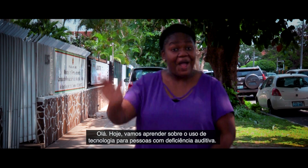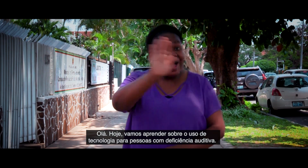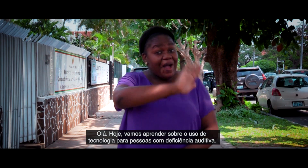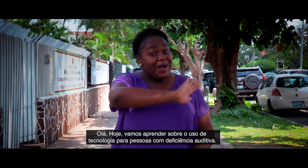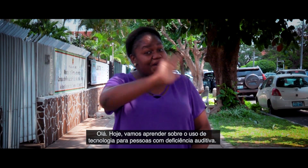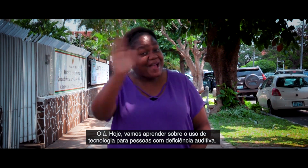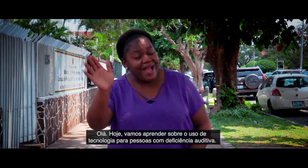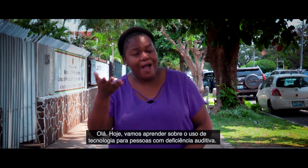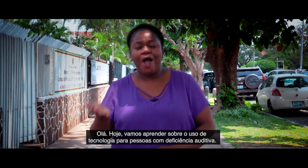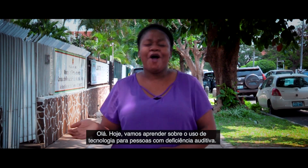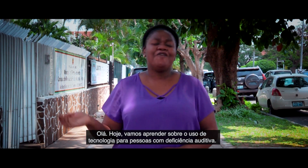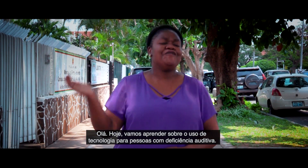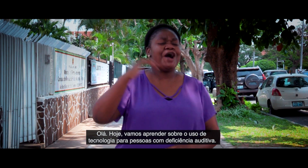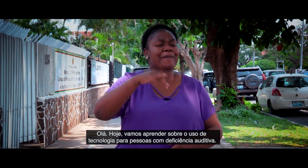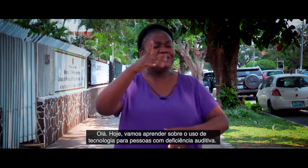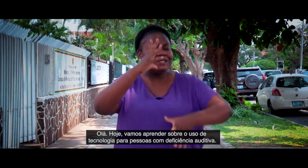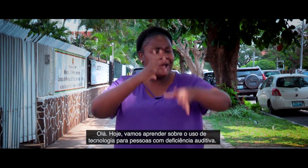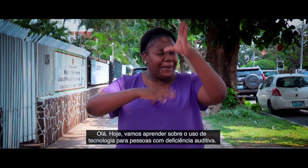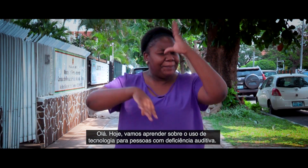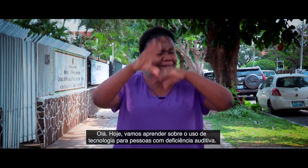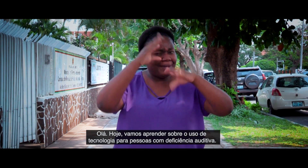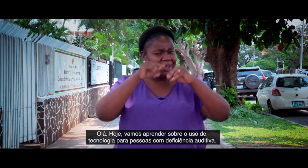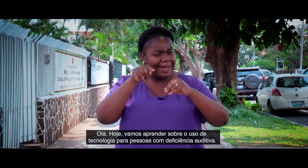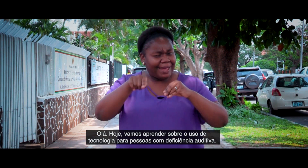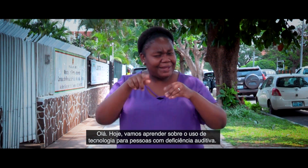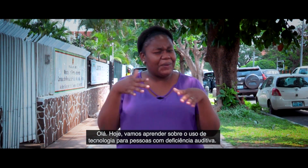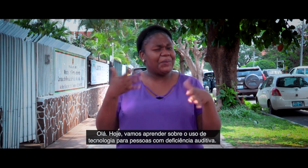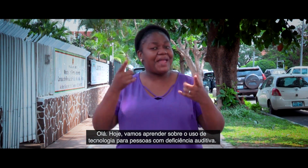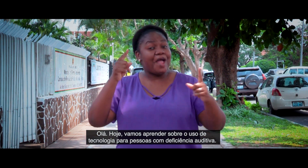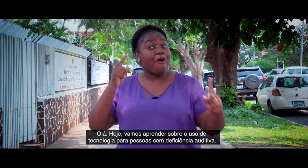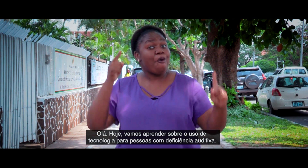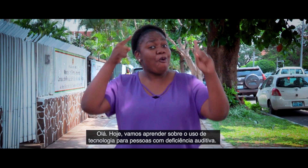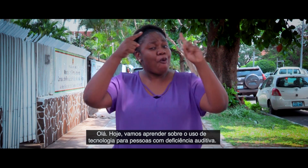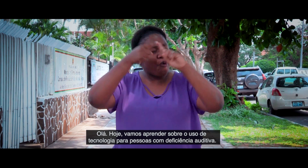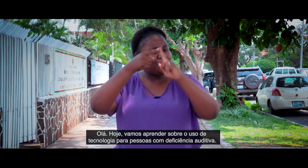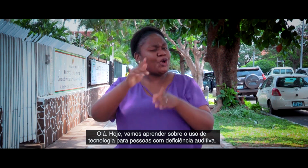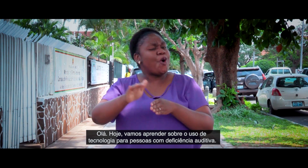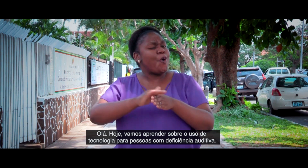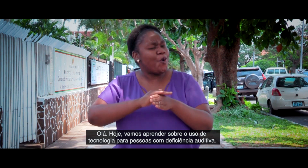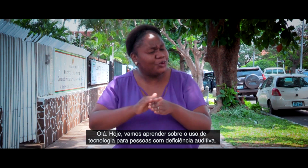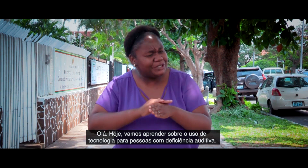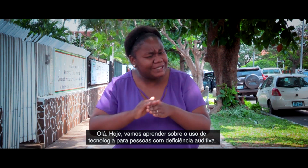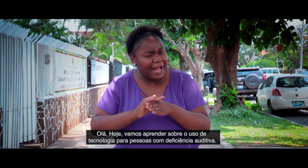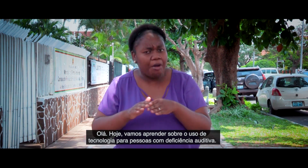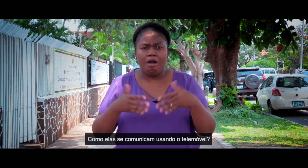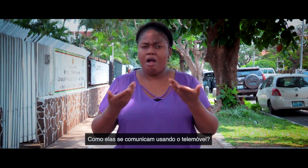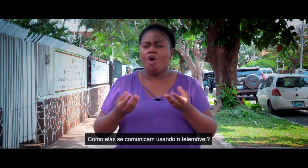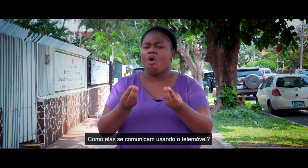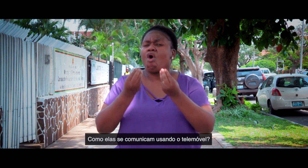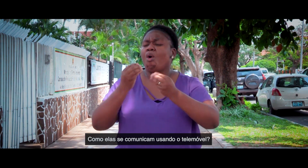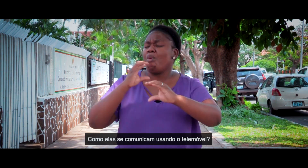Olá, hoje vamos aprender sobre o uso de tecnologia para pessoas com deficiência auditiva.